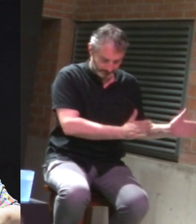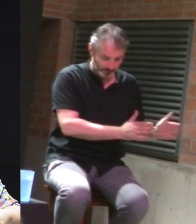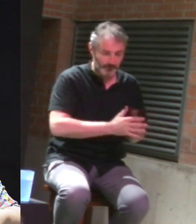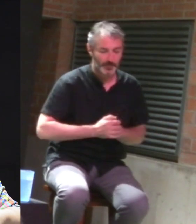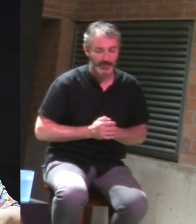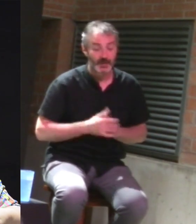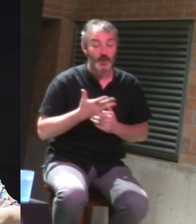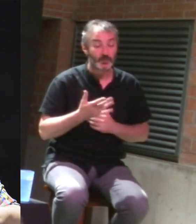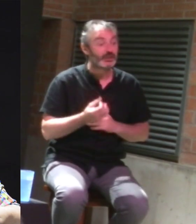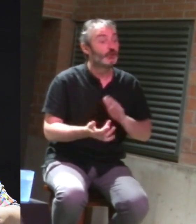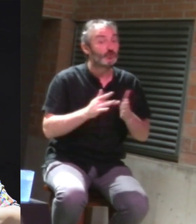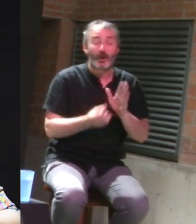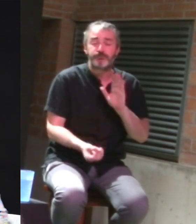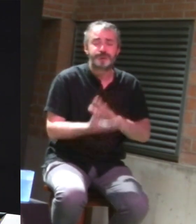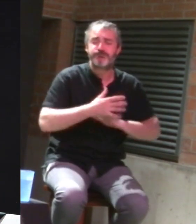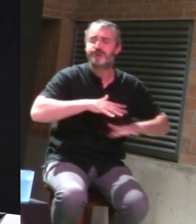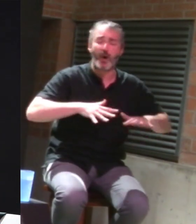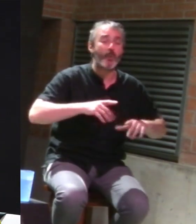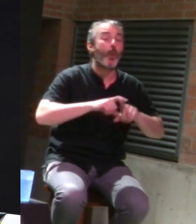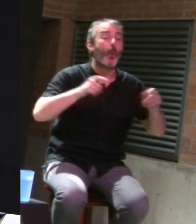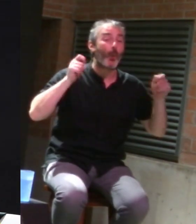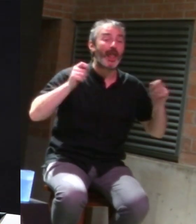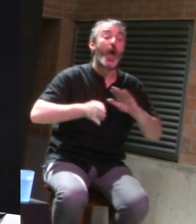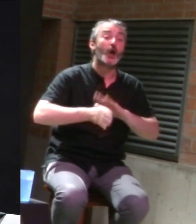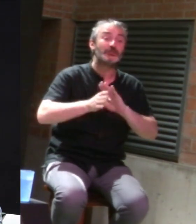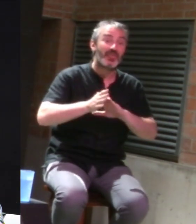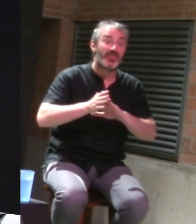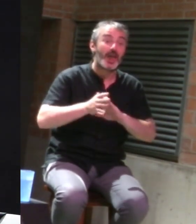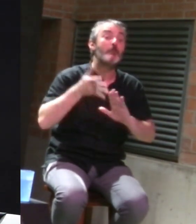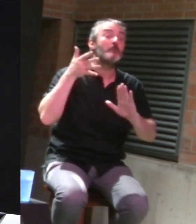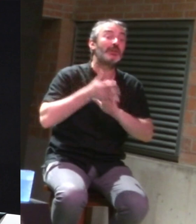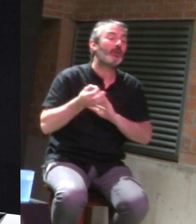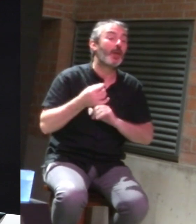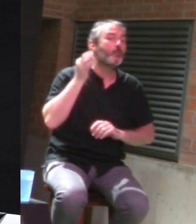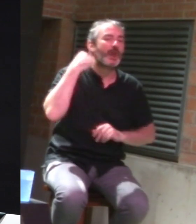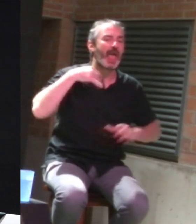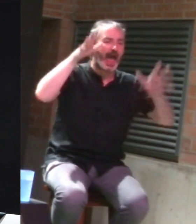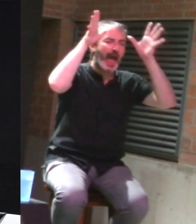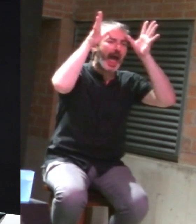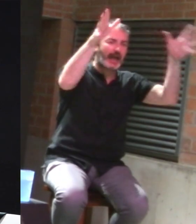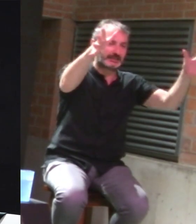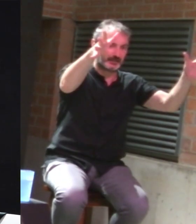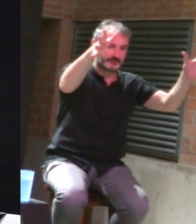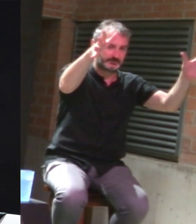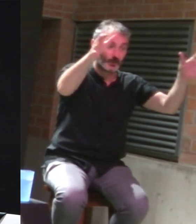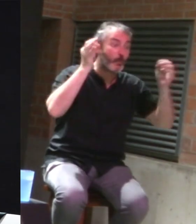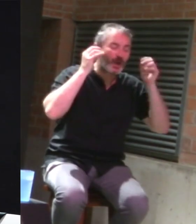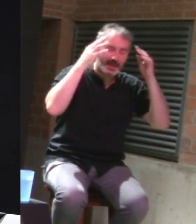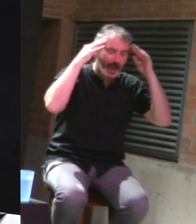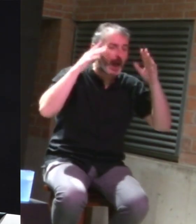quan esclata la vaga de la Constància, esclata precisament perquè les dones ja no poden més. Les dones encara no